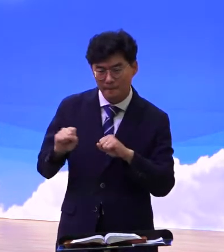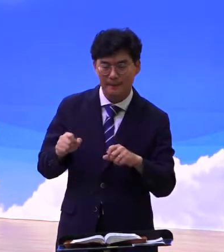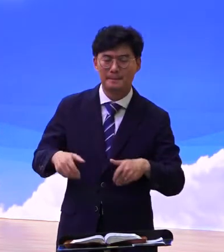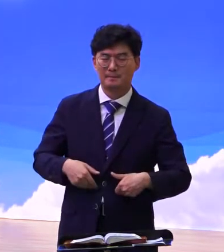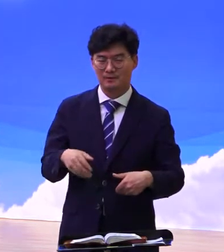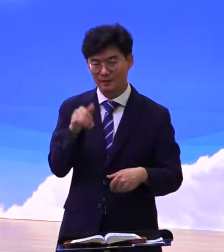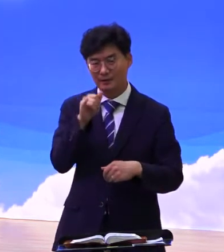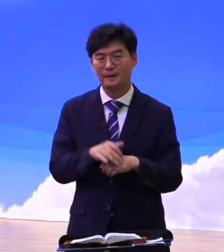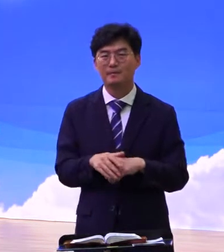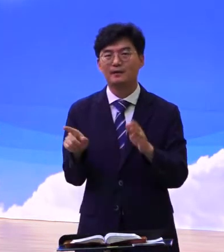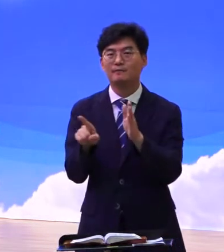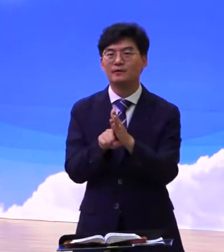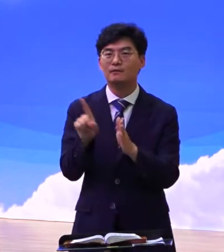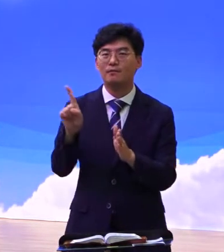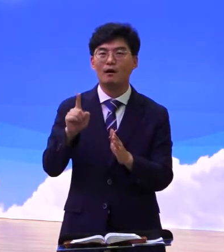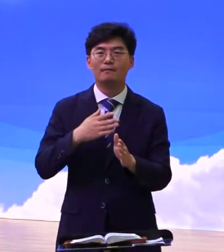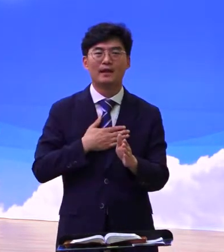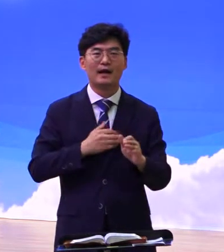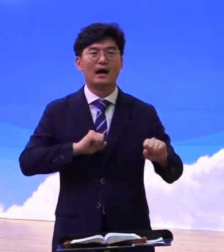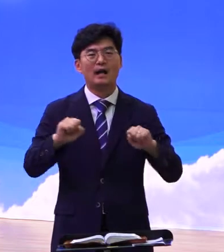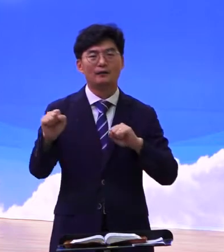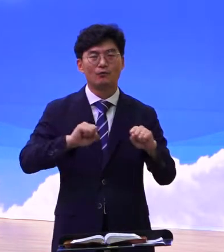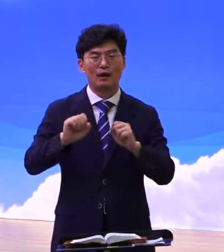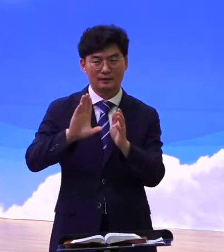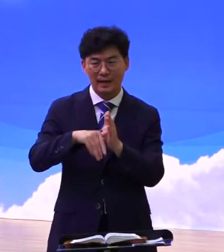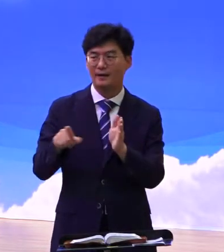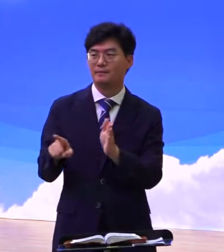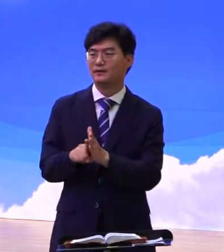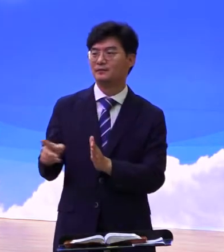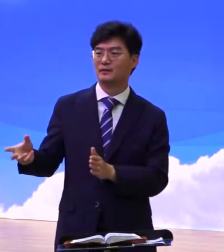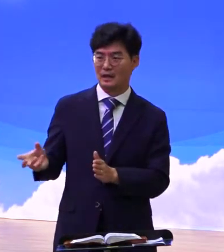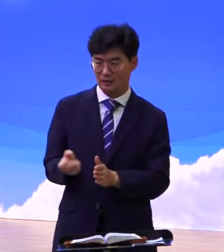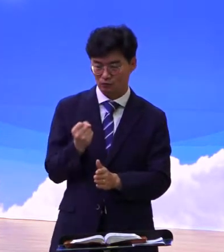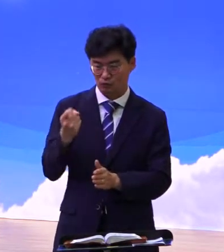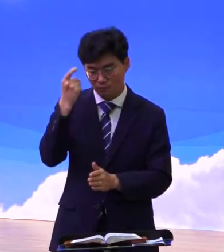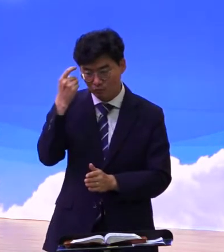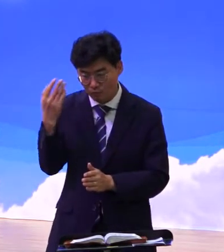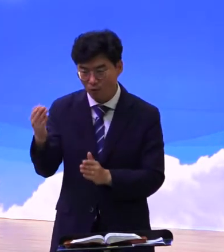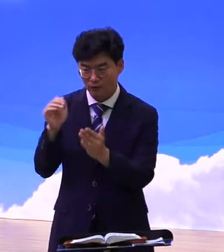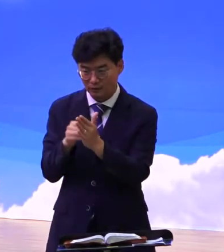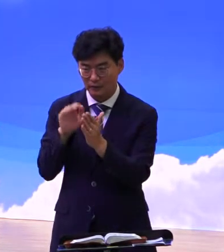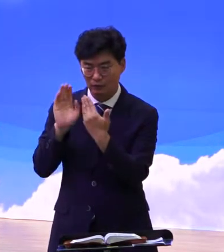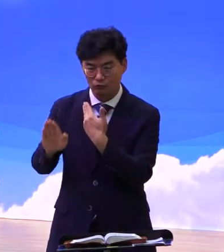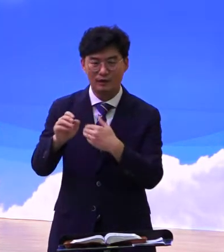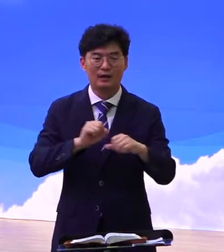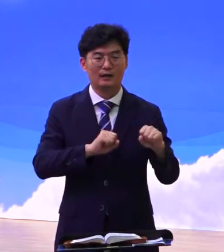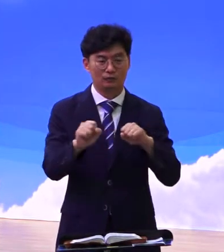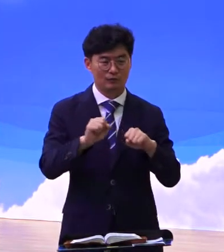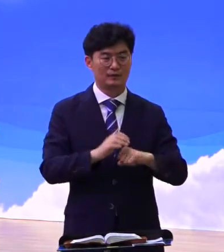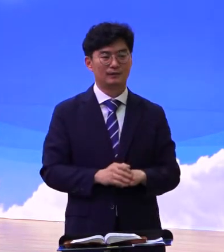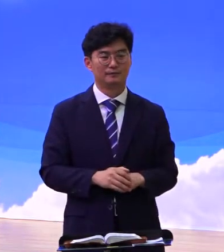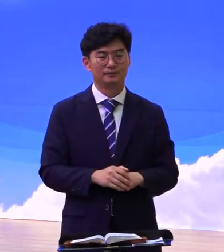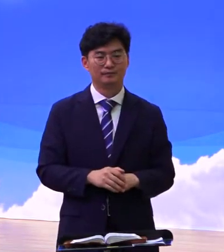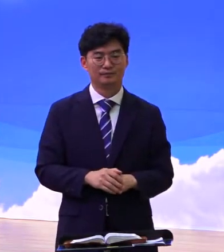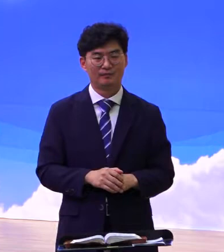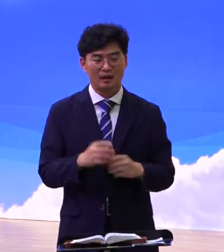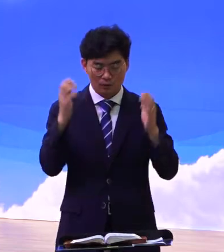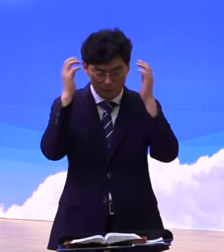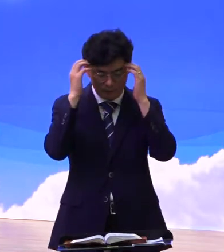하고 생각하게 합니다. 믿음으로 산다는 것은 고통스러운 현실 속에서 참된